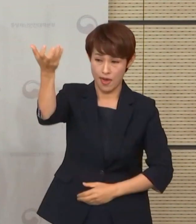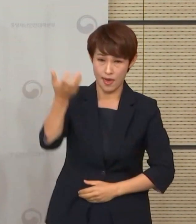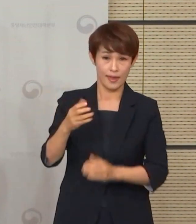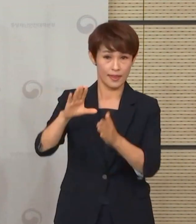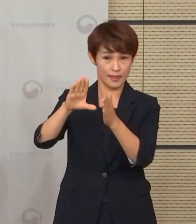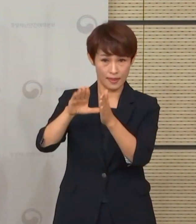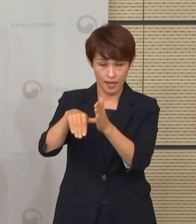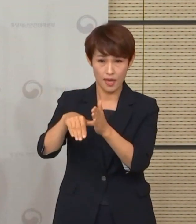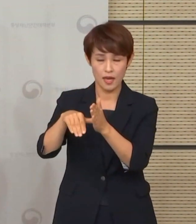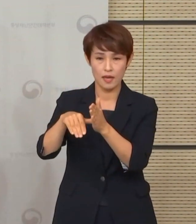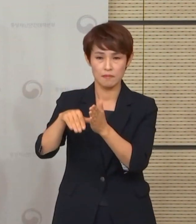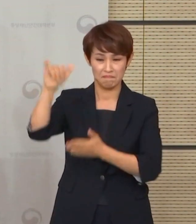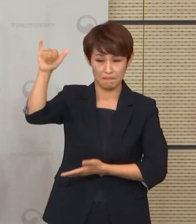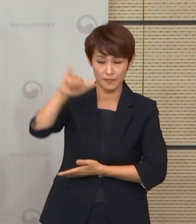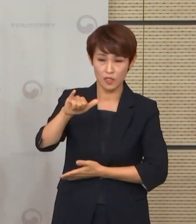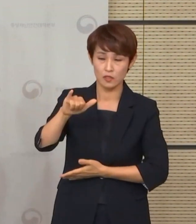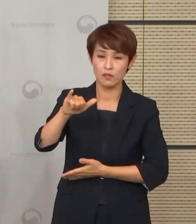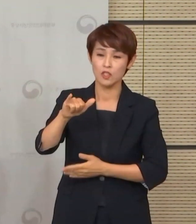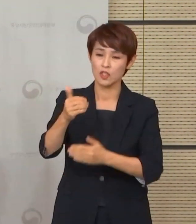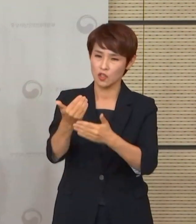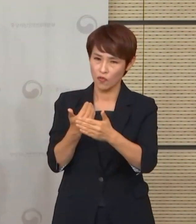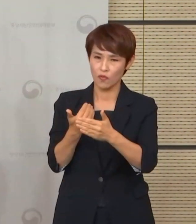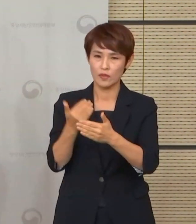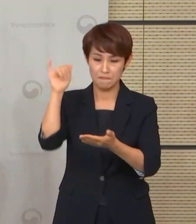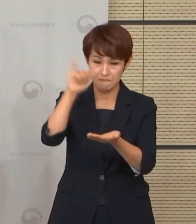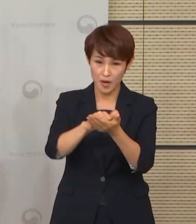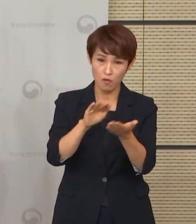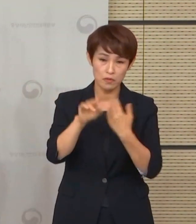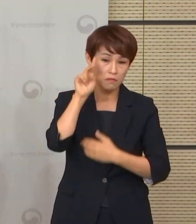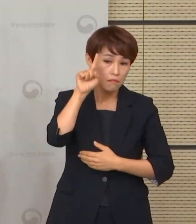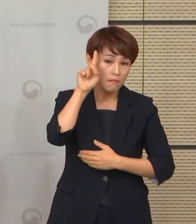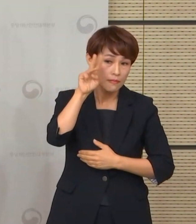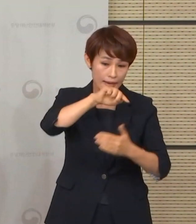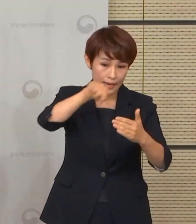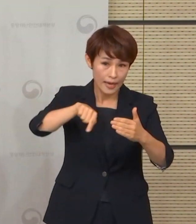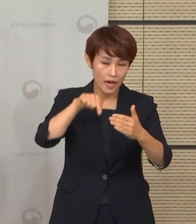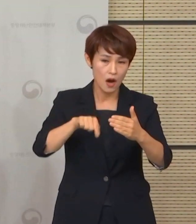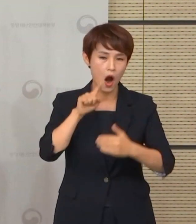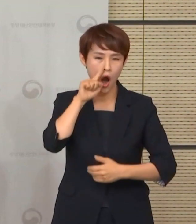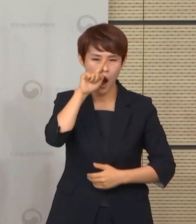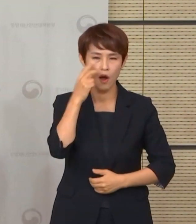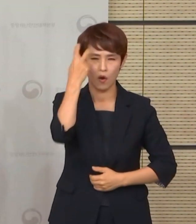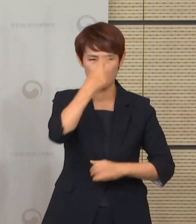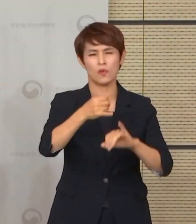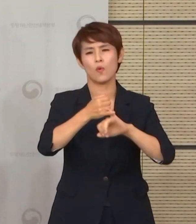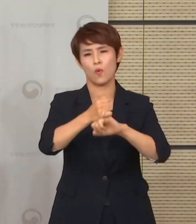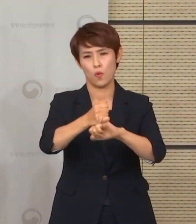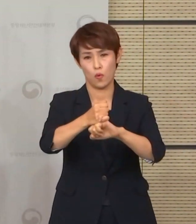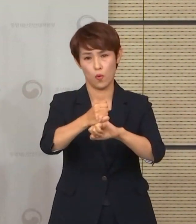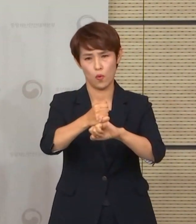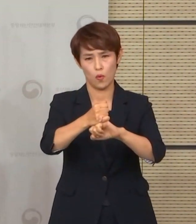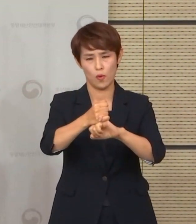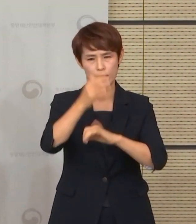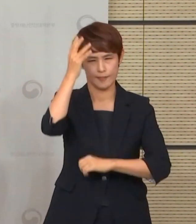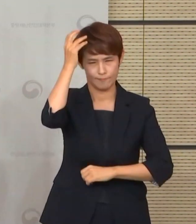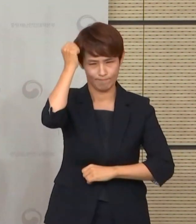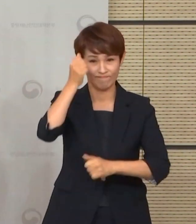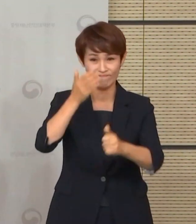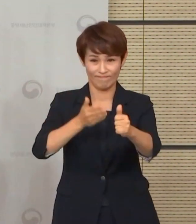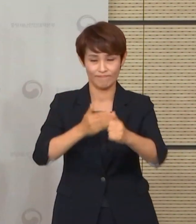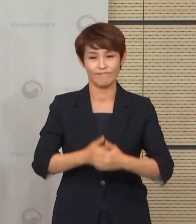할 때에는 입국 전회 그리고 꼭 후 3 6인의 검사를 받아야 한다는 점을 지켜주시기